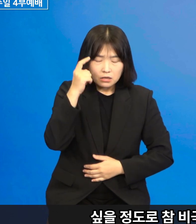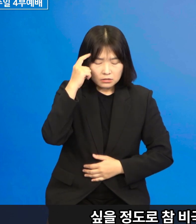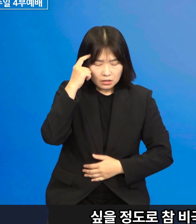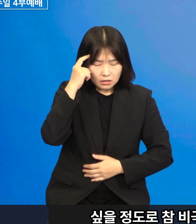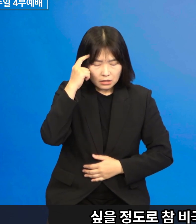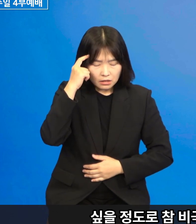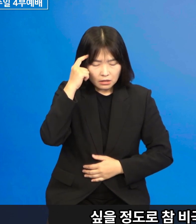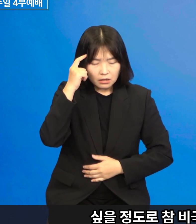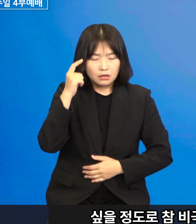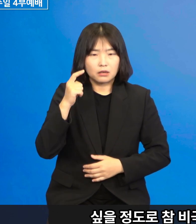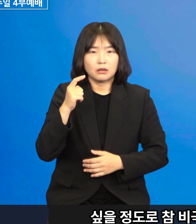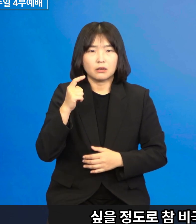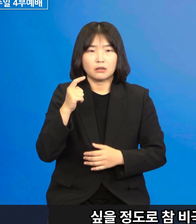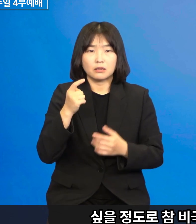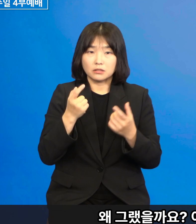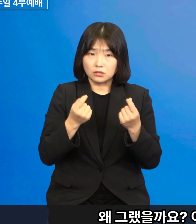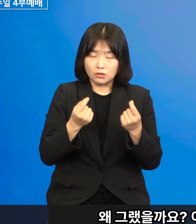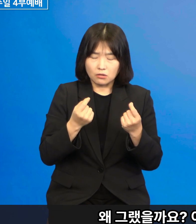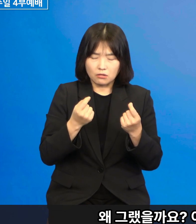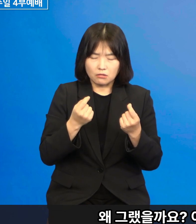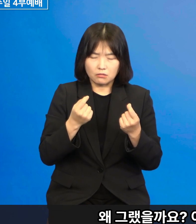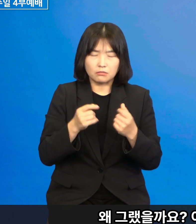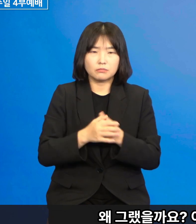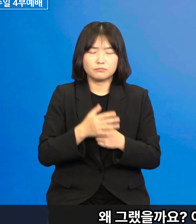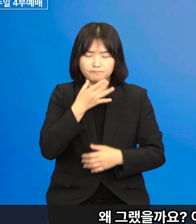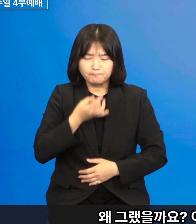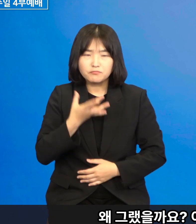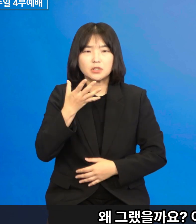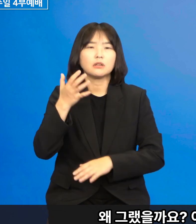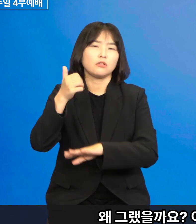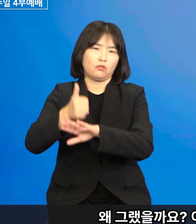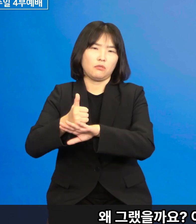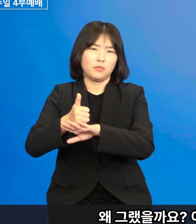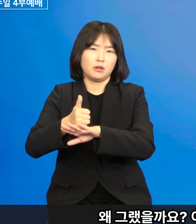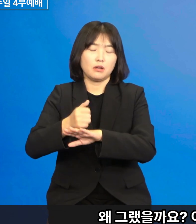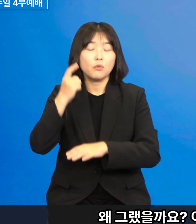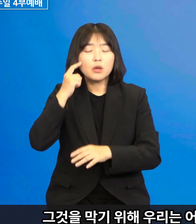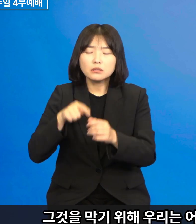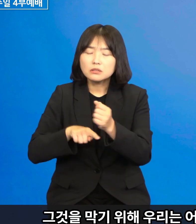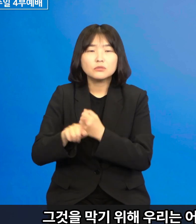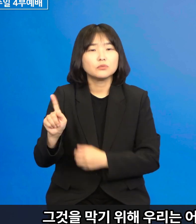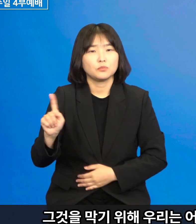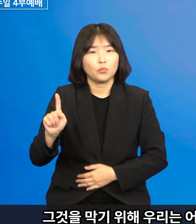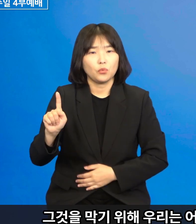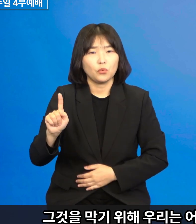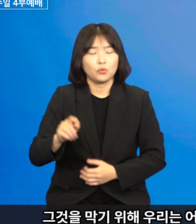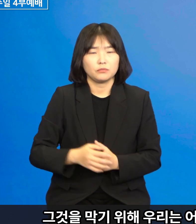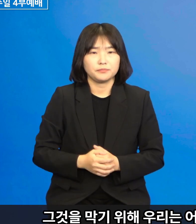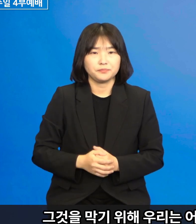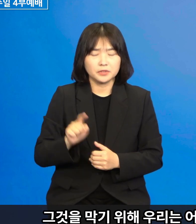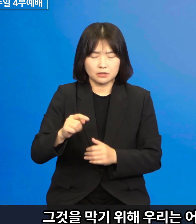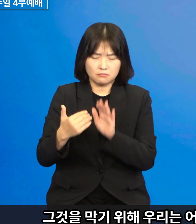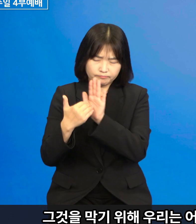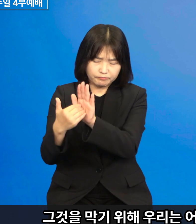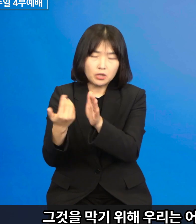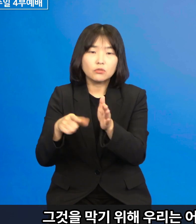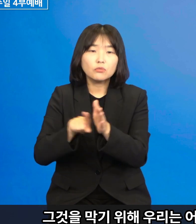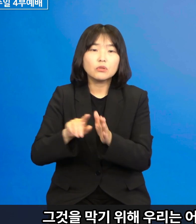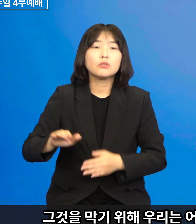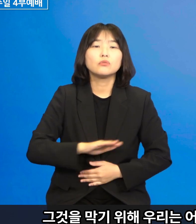비극적인 결말을 맞이합니다. 왜 그랬을까요? 이유는 무엇이었을까요? 그것을 막기 위해 우리는 어떻게